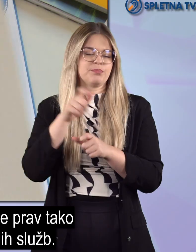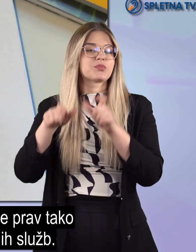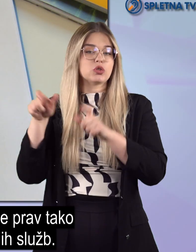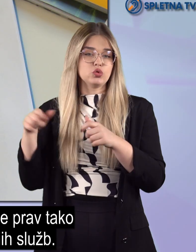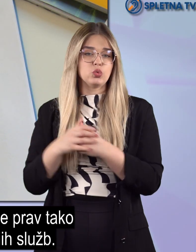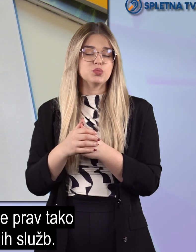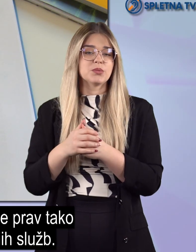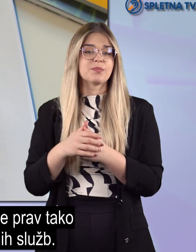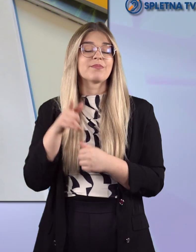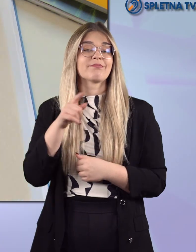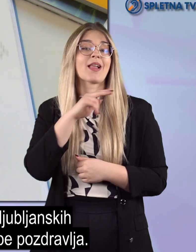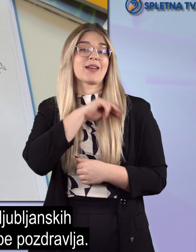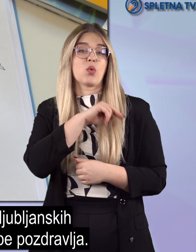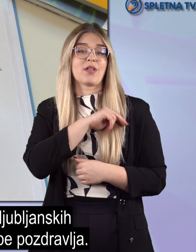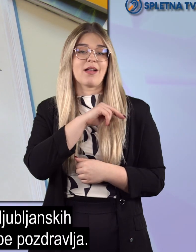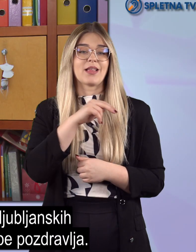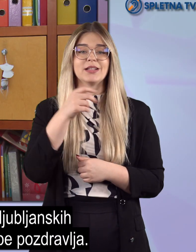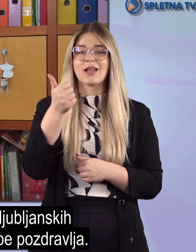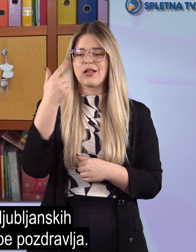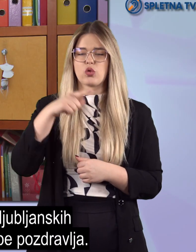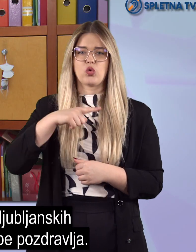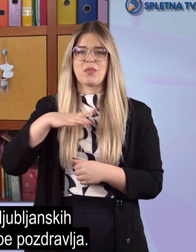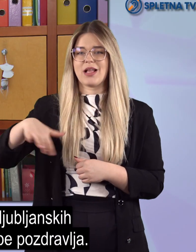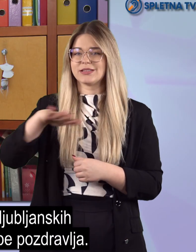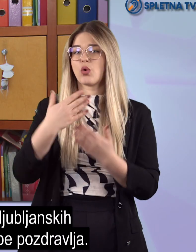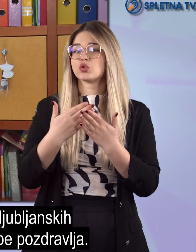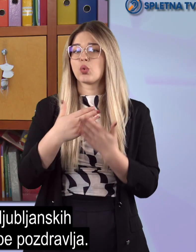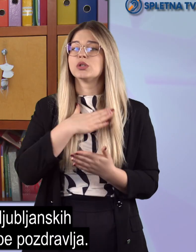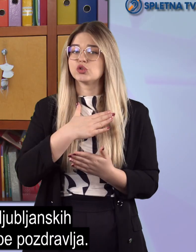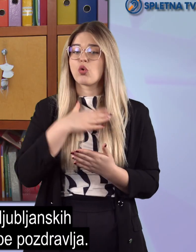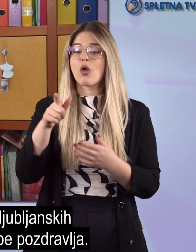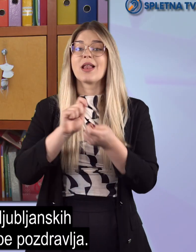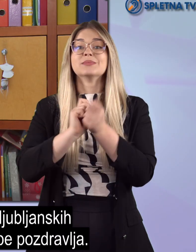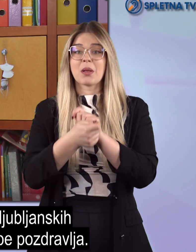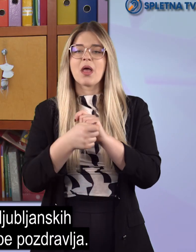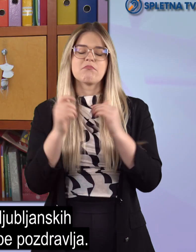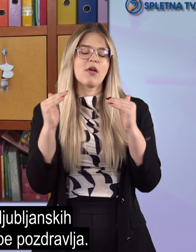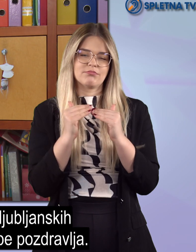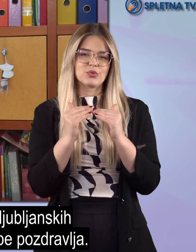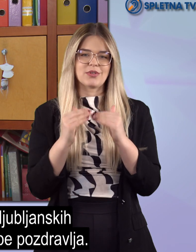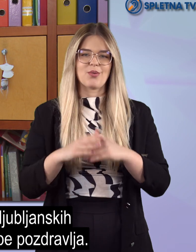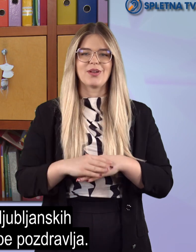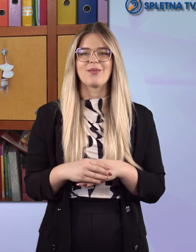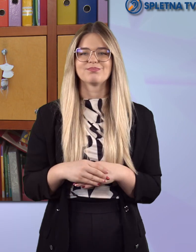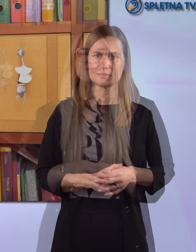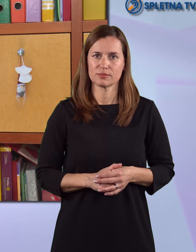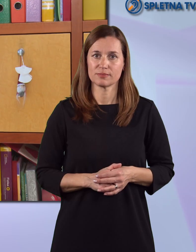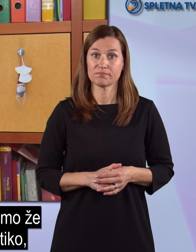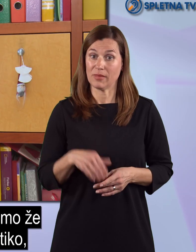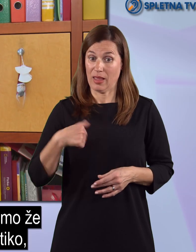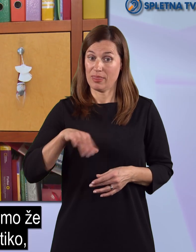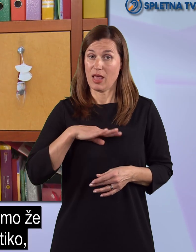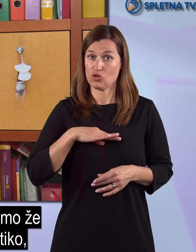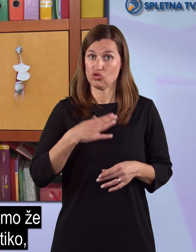služb. Ravnateljica ene od ljubljanskih osnovnih šol spremembe pozdravlja.